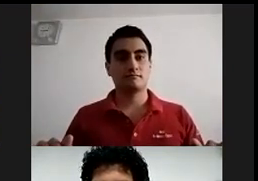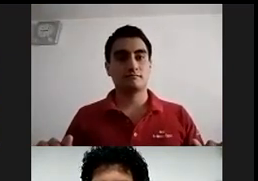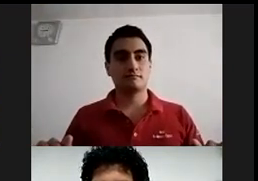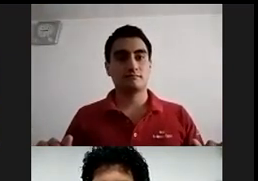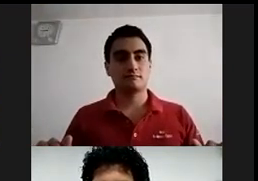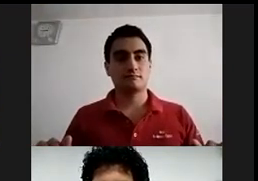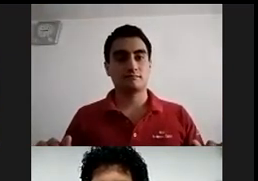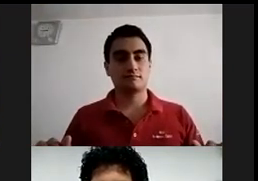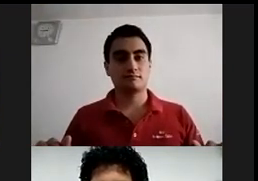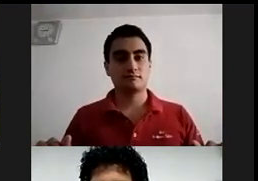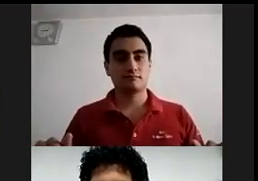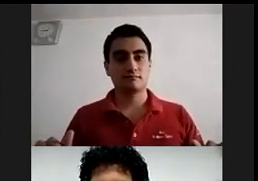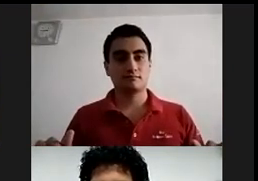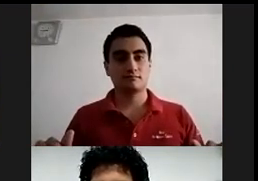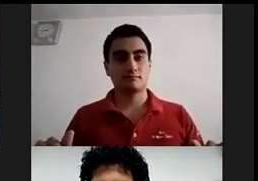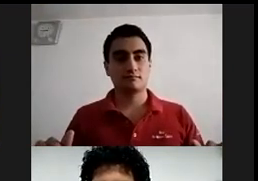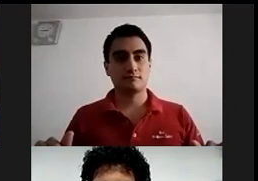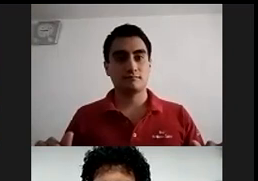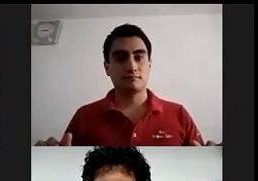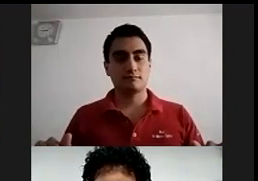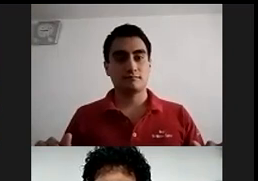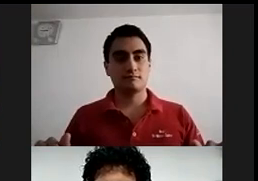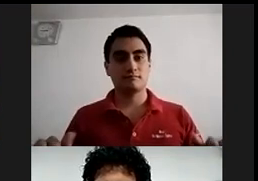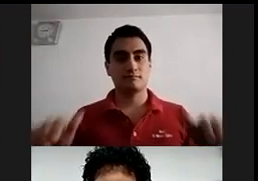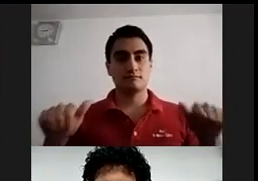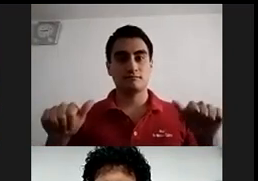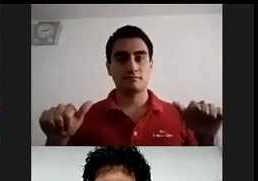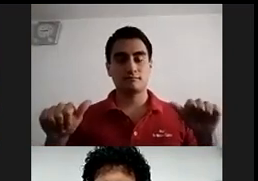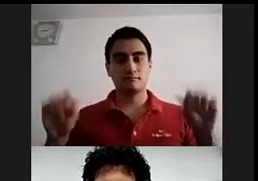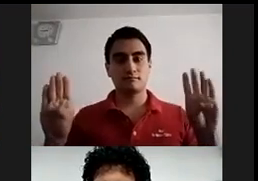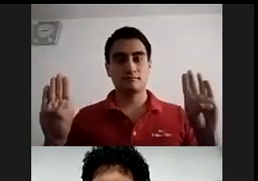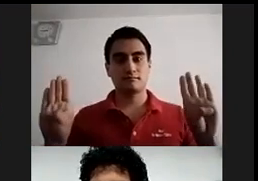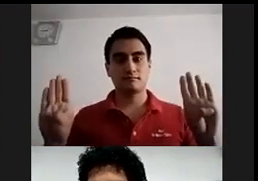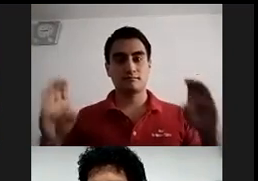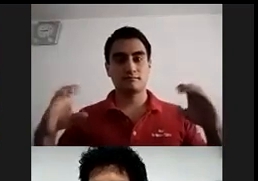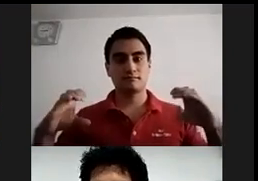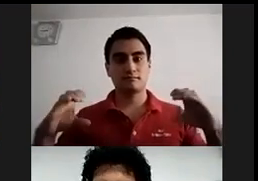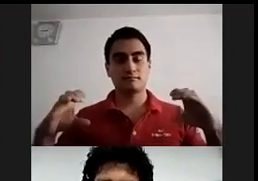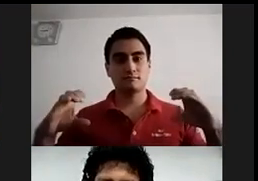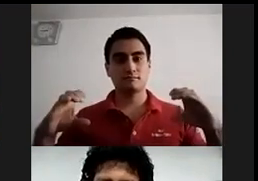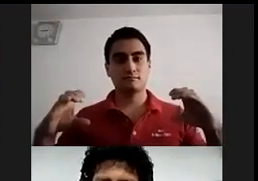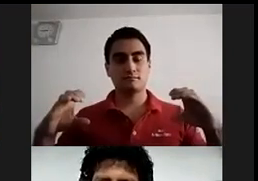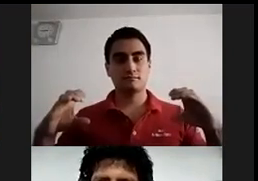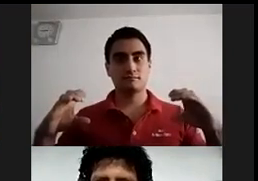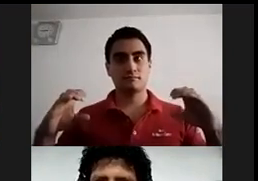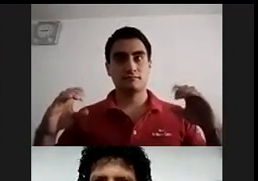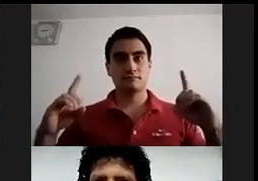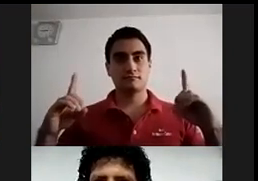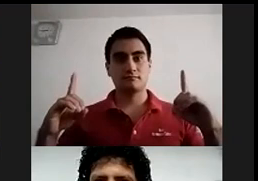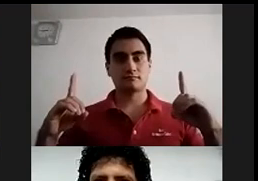esas cosas. No sé si la recomendaría como para seguir practicando. Sí, miren, yo les recomiendo que... No sé si la conozca. Sí, sí, sí,